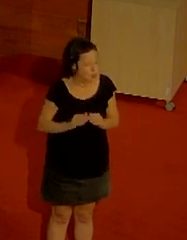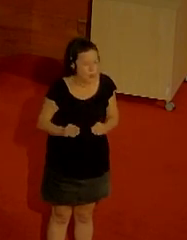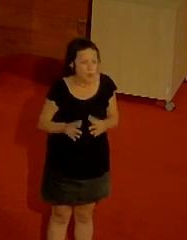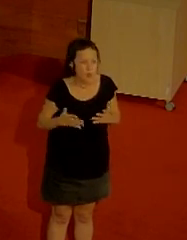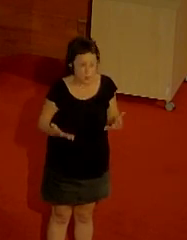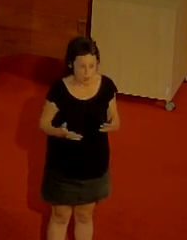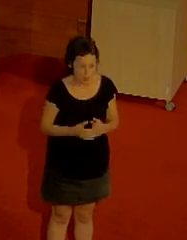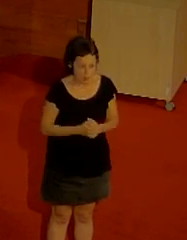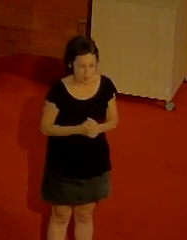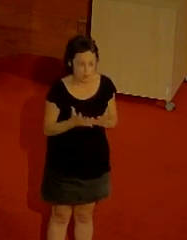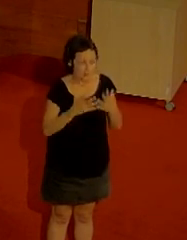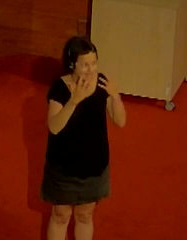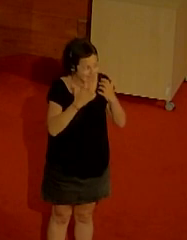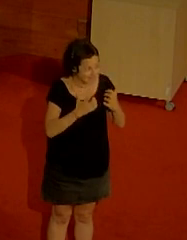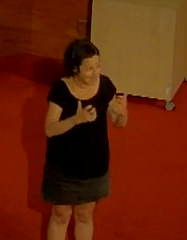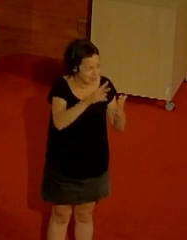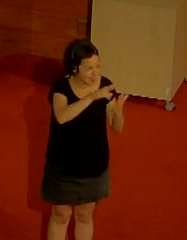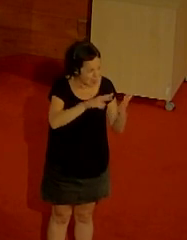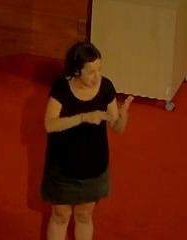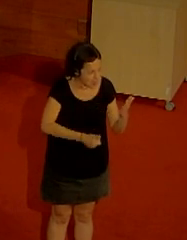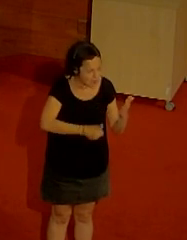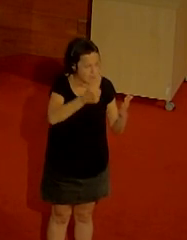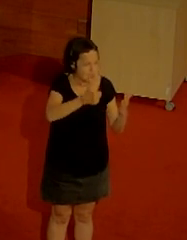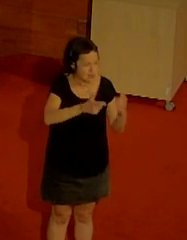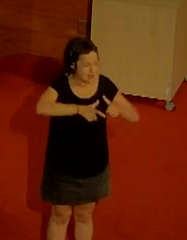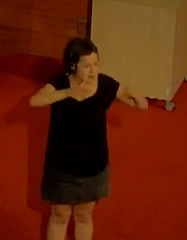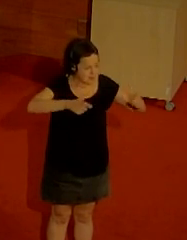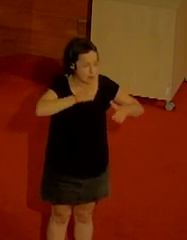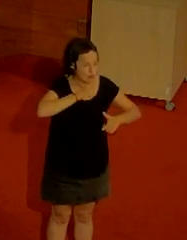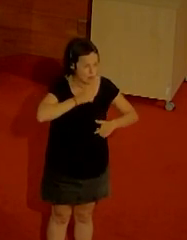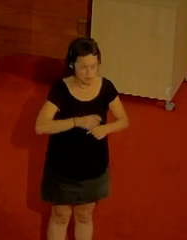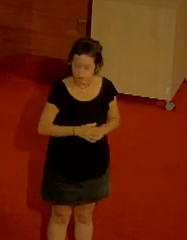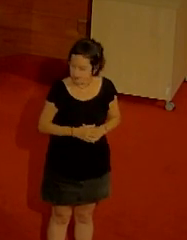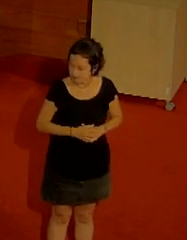¿Cómo llegar a más público, a más gente? A ver, evidentemente, ya partes